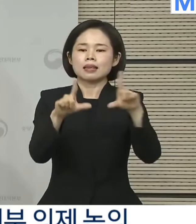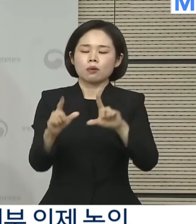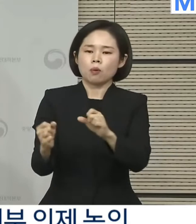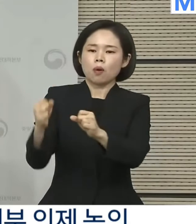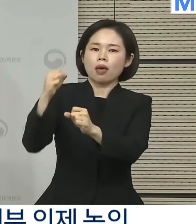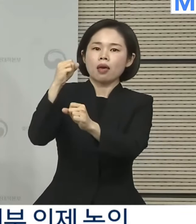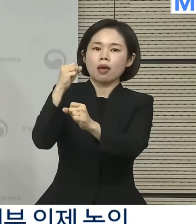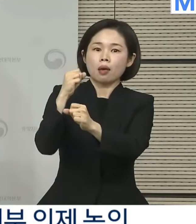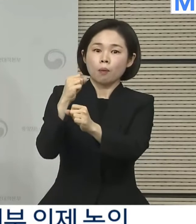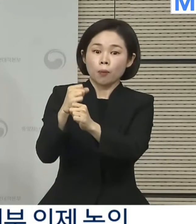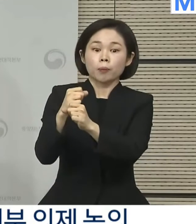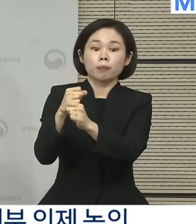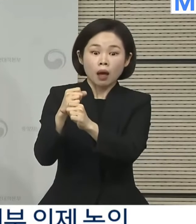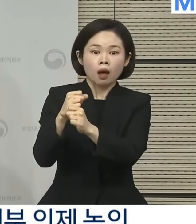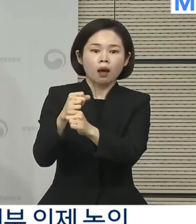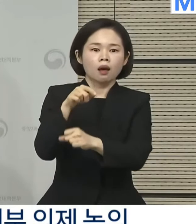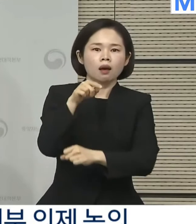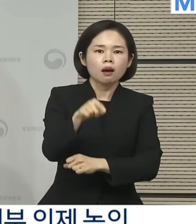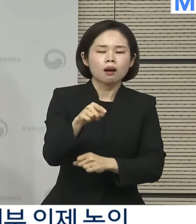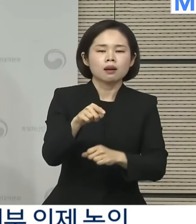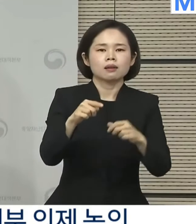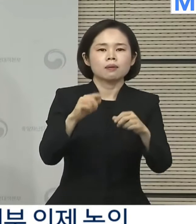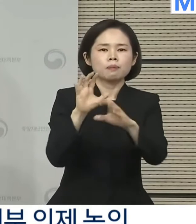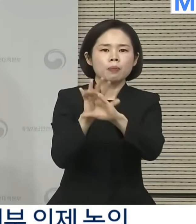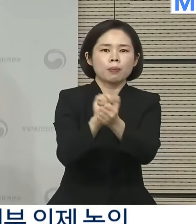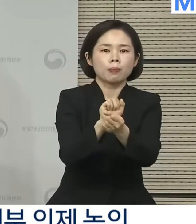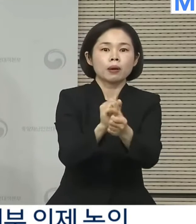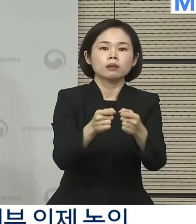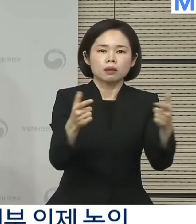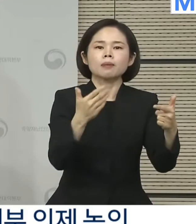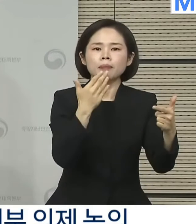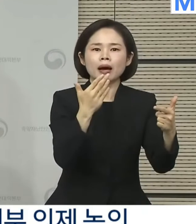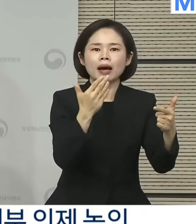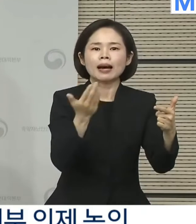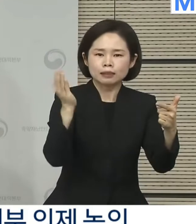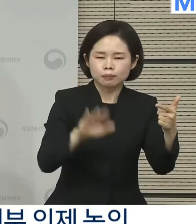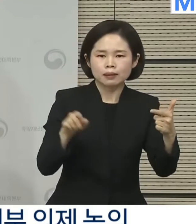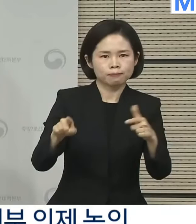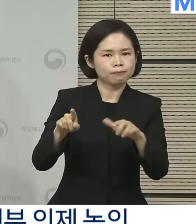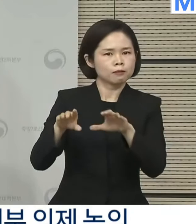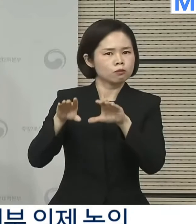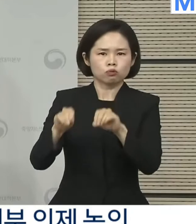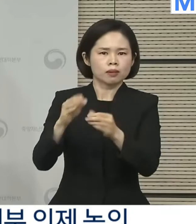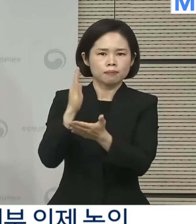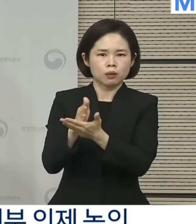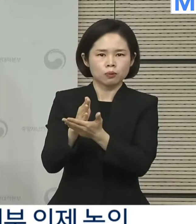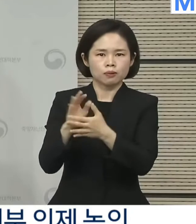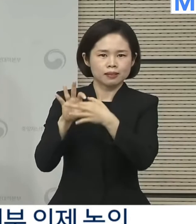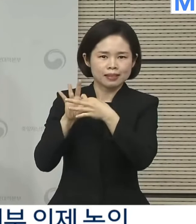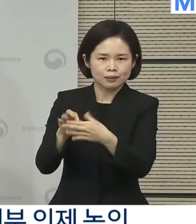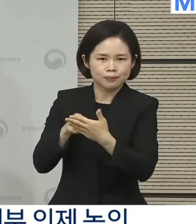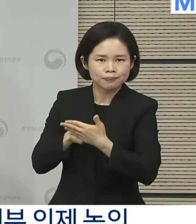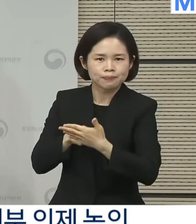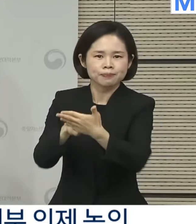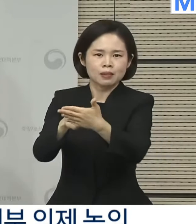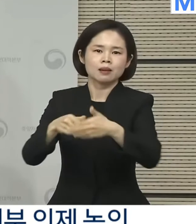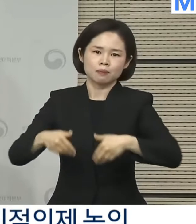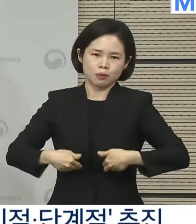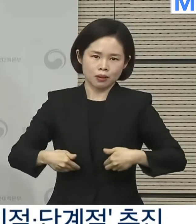있으나 일상회복을 위한 노력을 중단하지 말고 지속적으로 추진해야 한다는 점들을